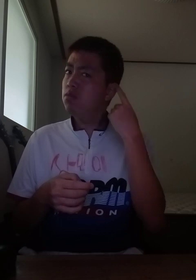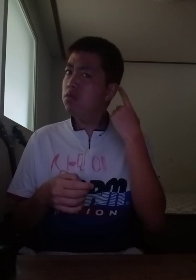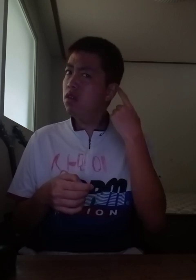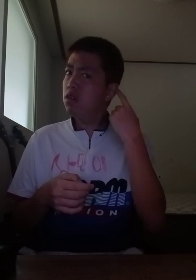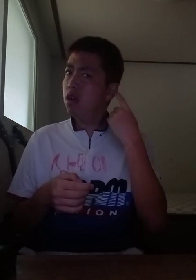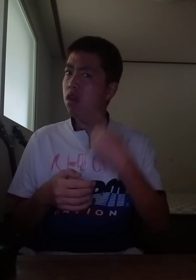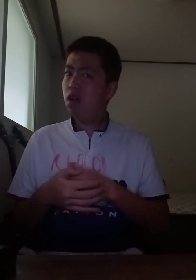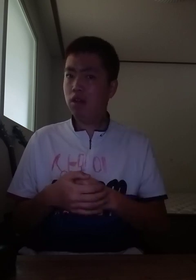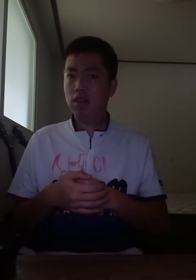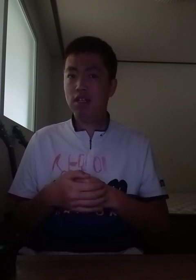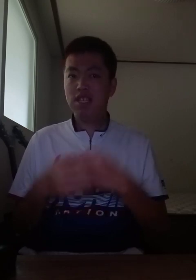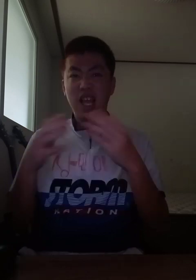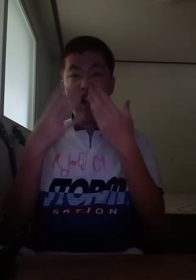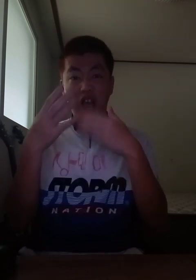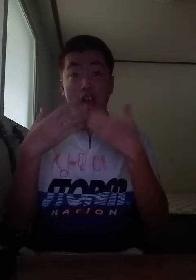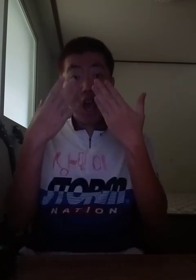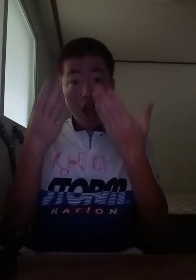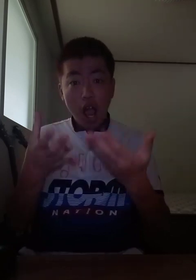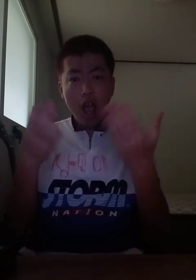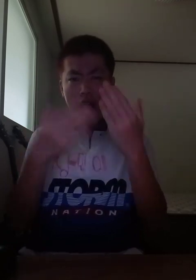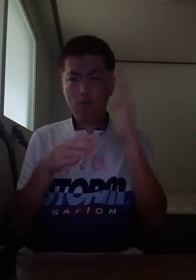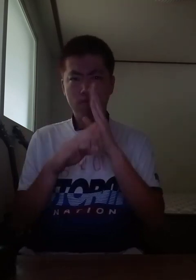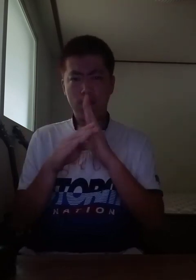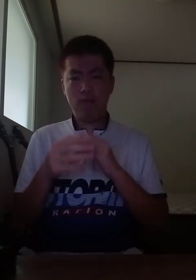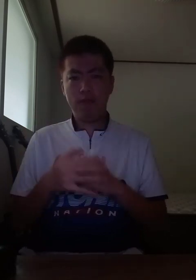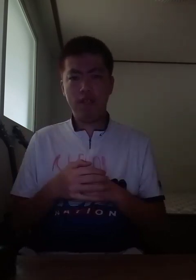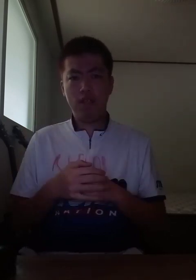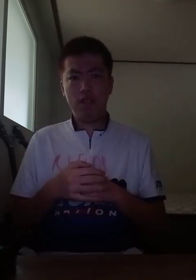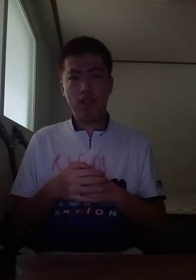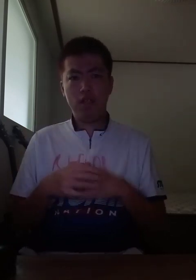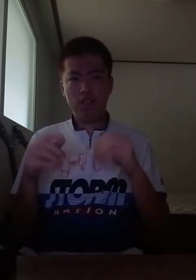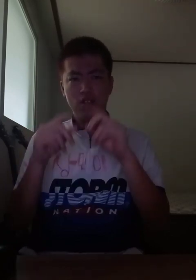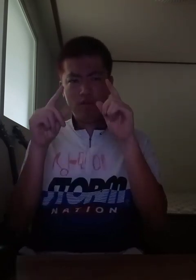문제가 있습니다. 제가 크게 얘기하는데 안 들려요?